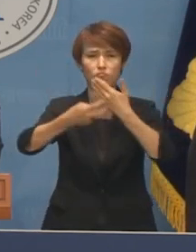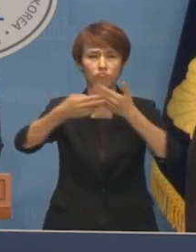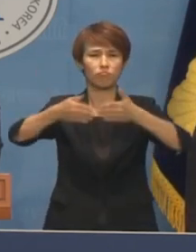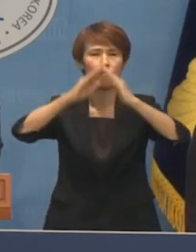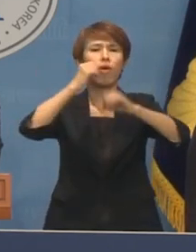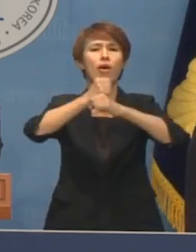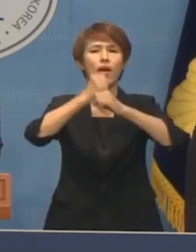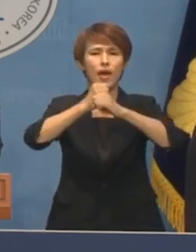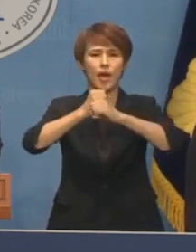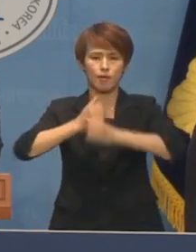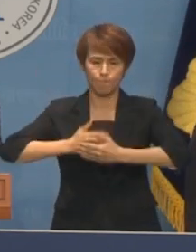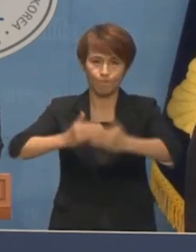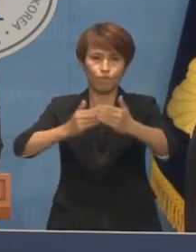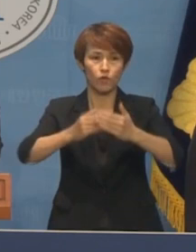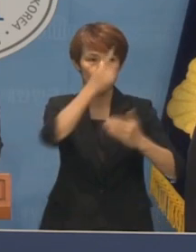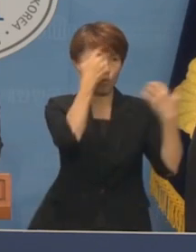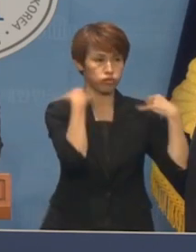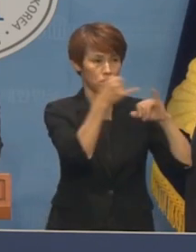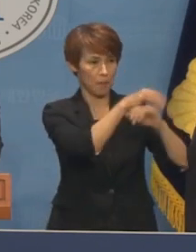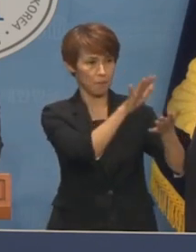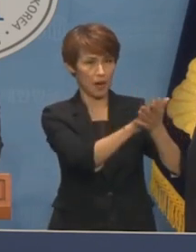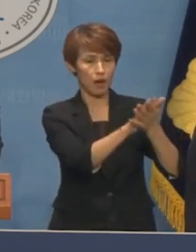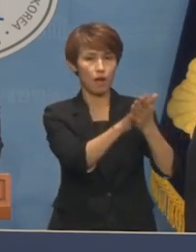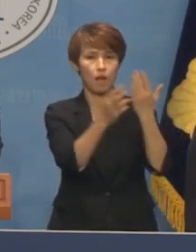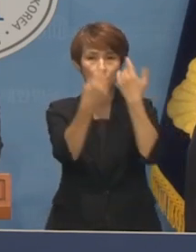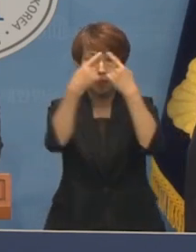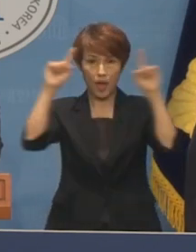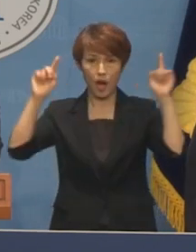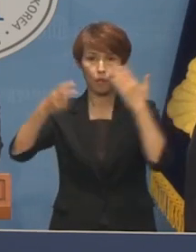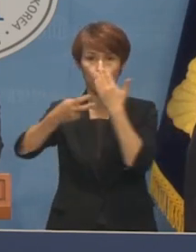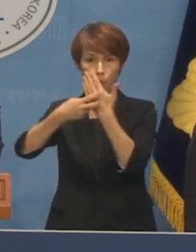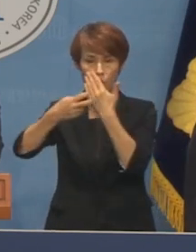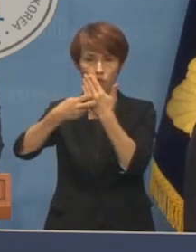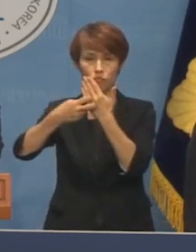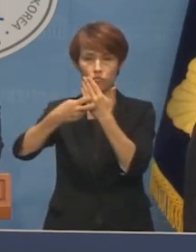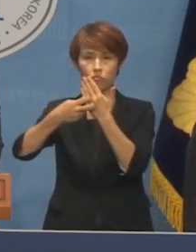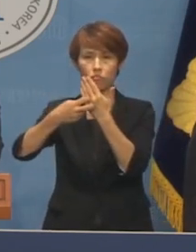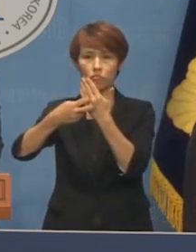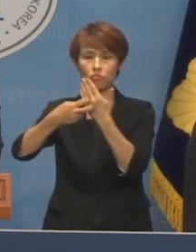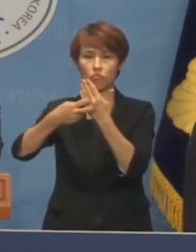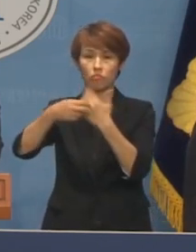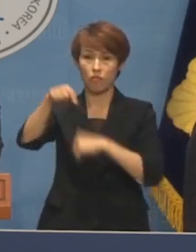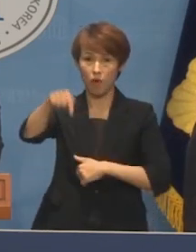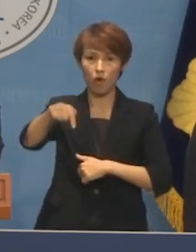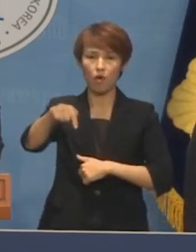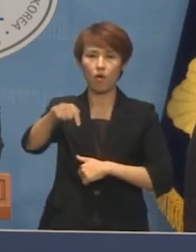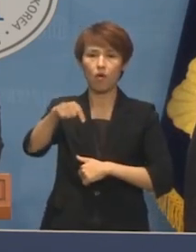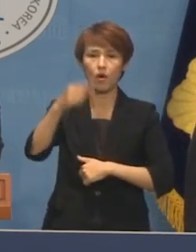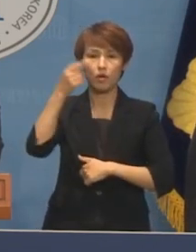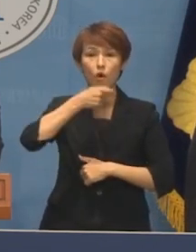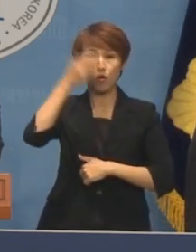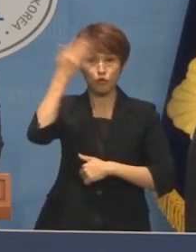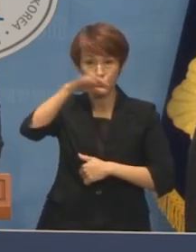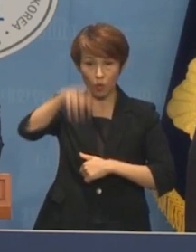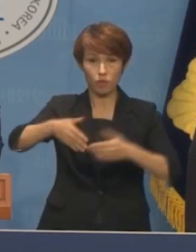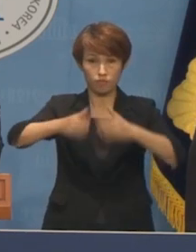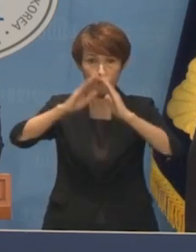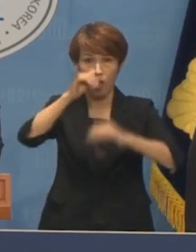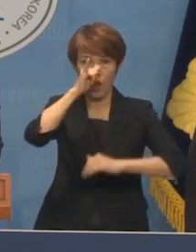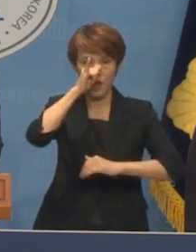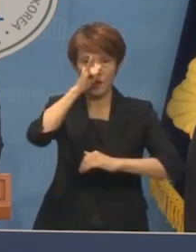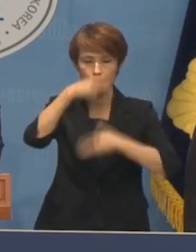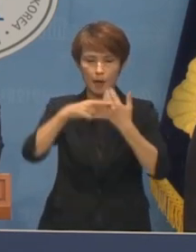촉구하며 정부가 약속했던 대학병원급 의료기관의 여수 설치도 조속히 이행될 수 있도록